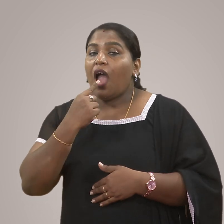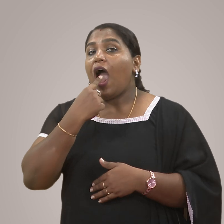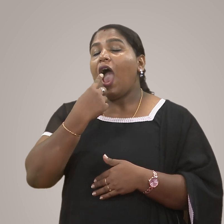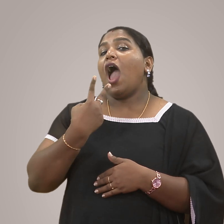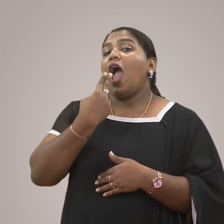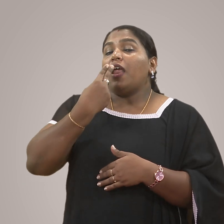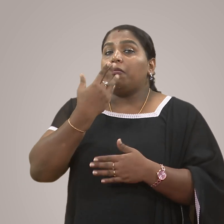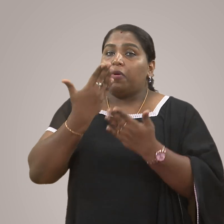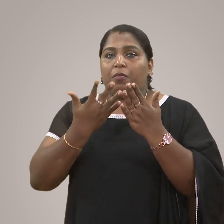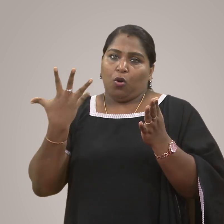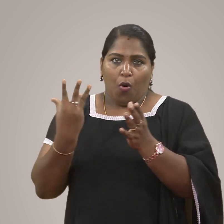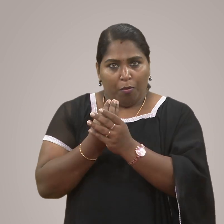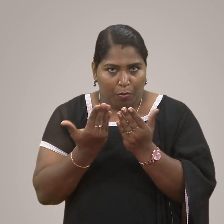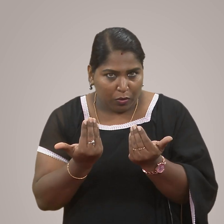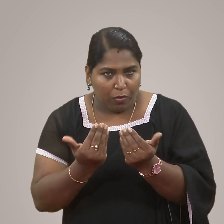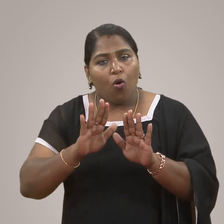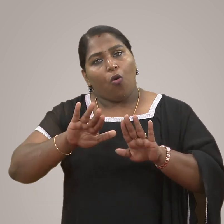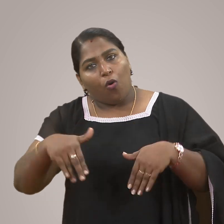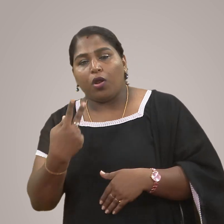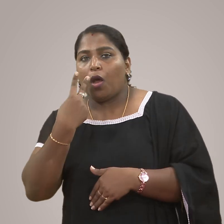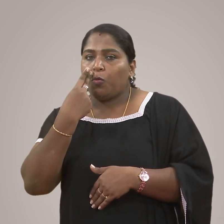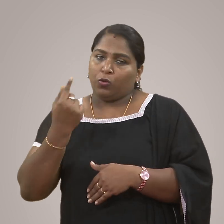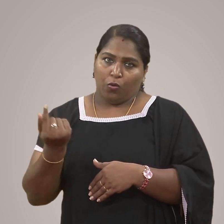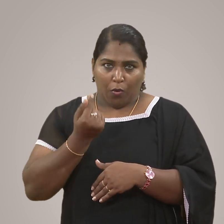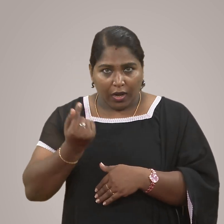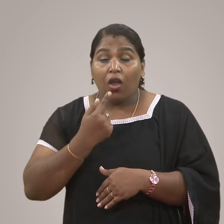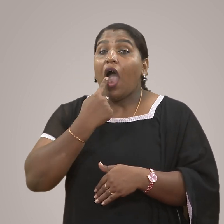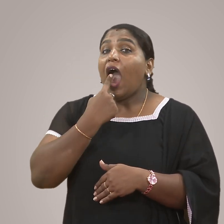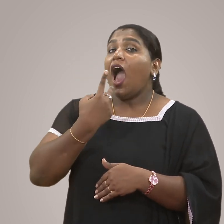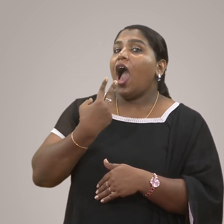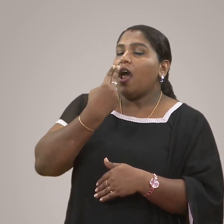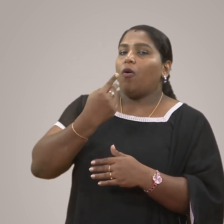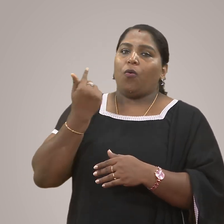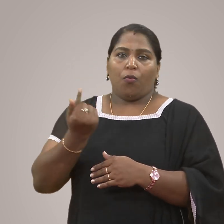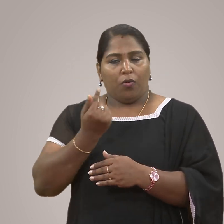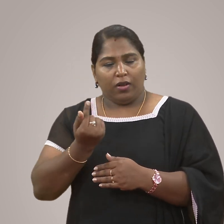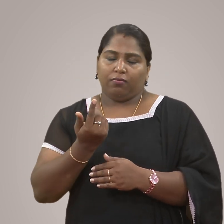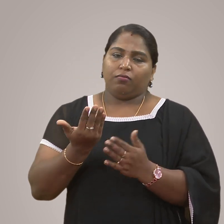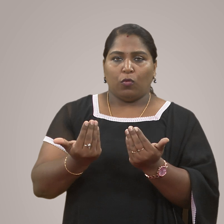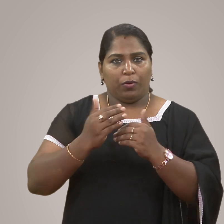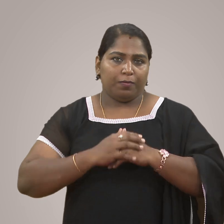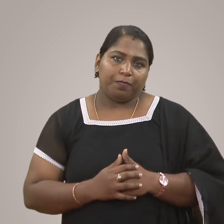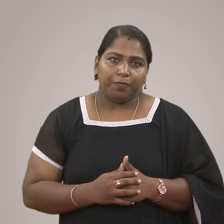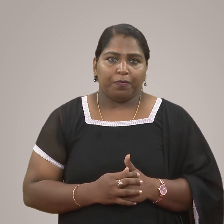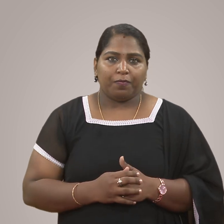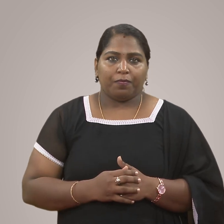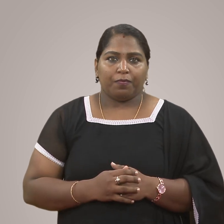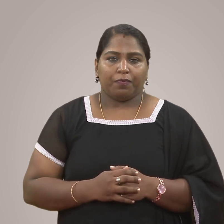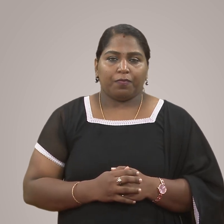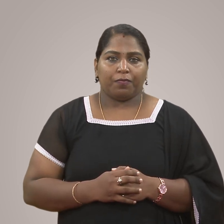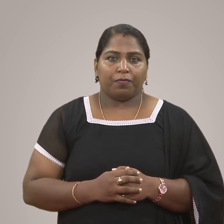മുച്ചുണ്ടും മുറിയെണ്ണാക്കും ഒരുമിച്ച് കാണപ്പെടും. ഇല്ലെങ്കിൽ മുച്ചുണ്ട് മാത്രമായോ ഇല്ലെങ്കിൽ മുറിയെണ്ണാക്ക് മാത്രമായോ കാണപ്പെടാം.